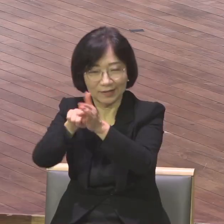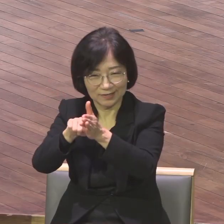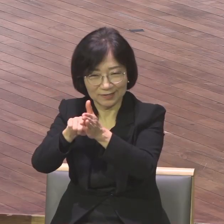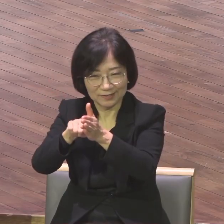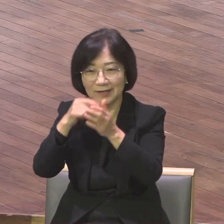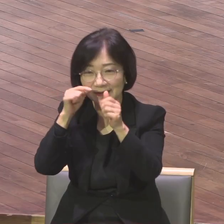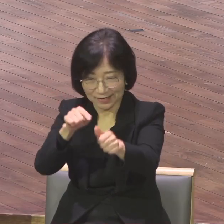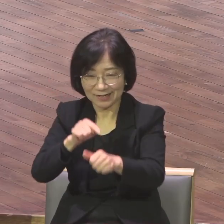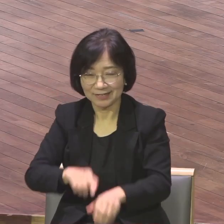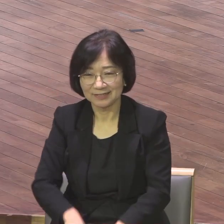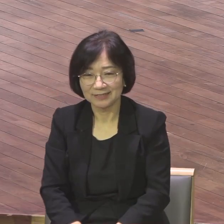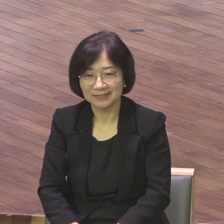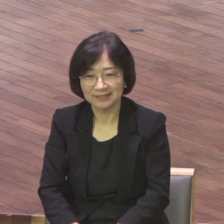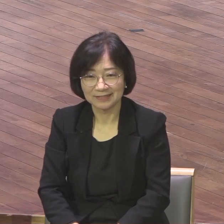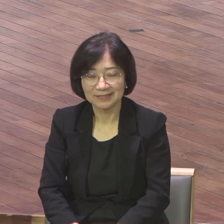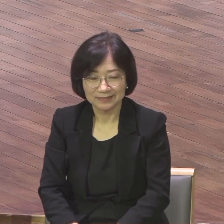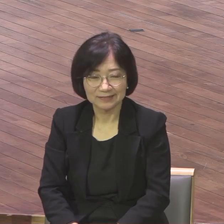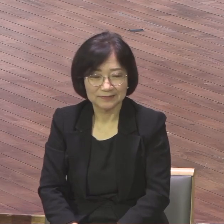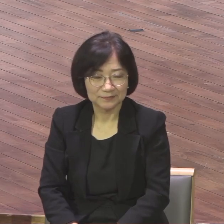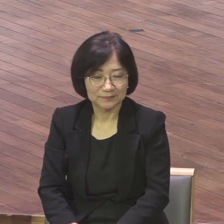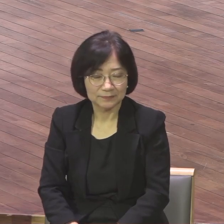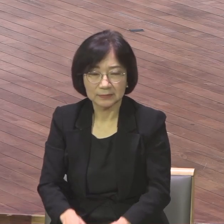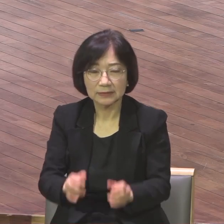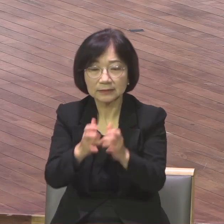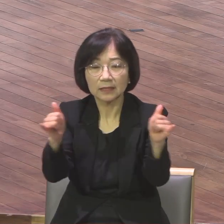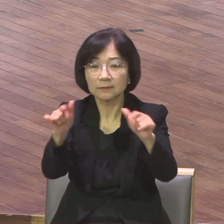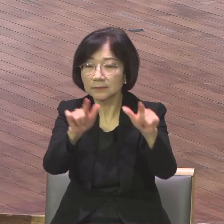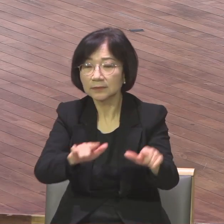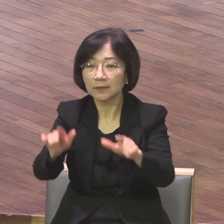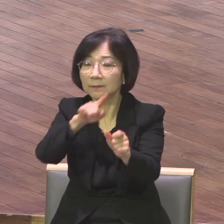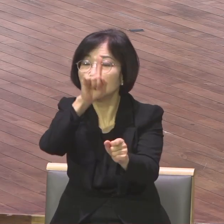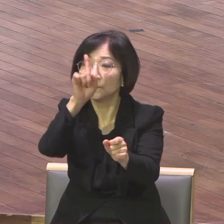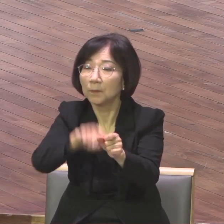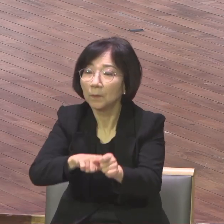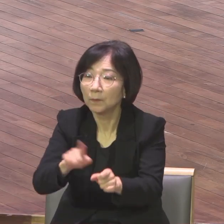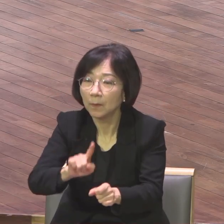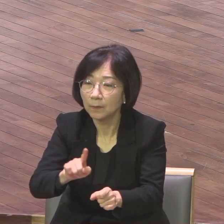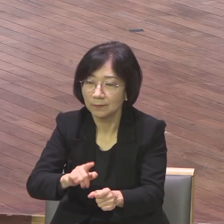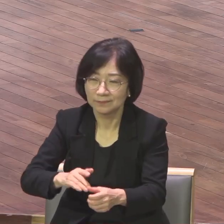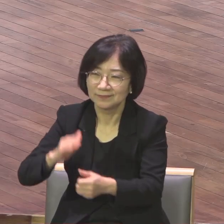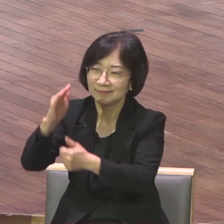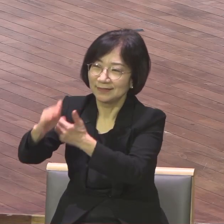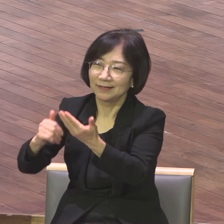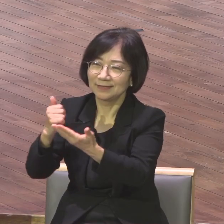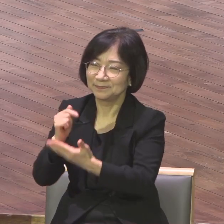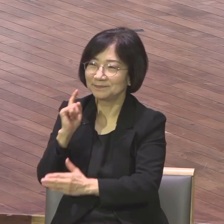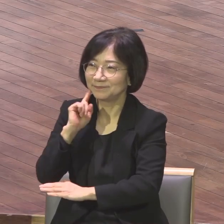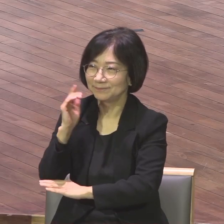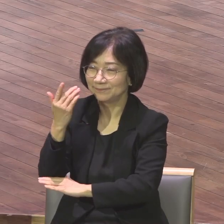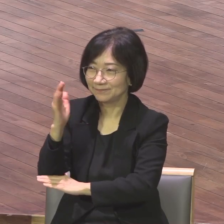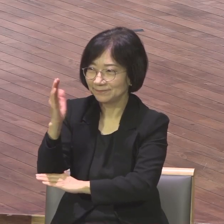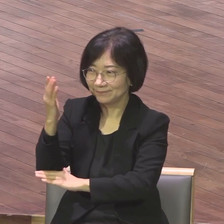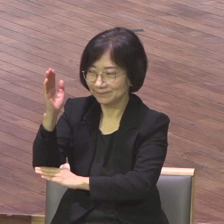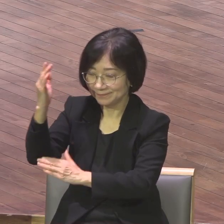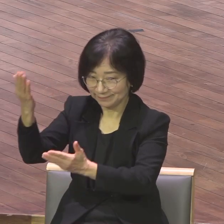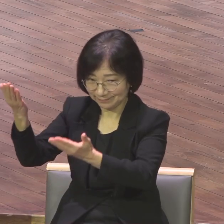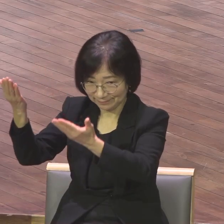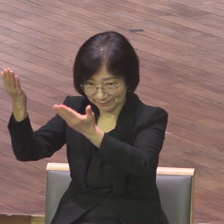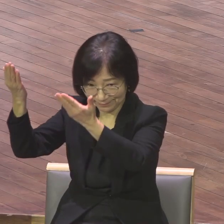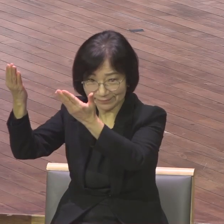하나님 영광을 위하여. 그래서 사람이 제일 되는 목적이 뭐냐? 하나님 영광이 되나 안 되나? 하나님